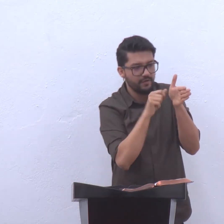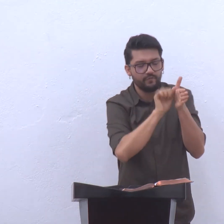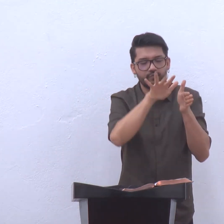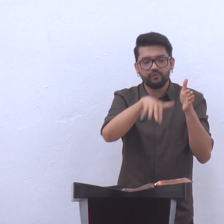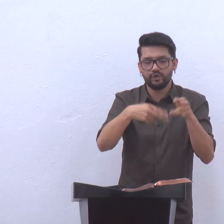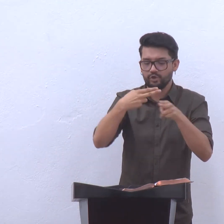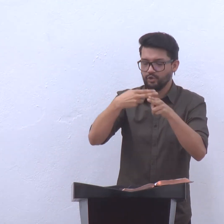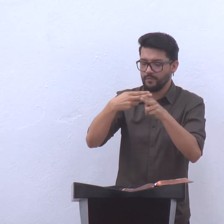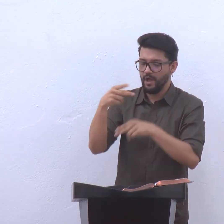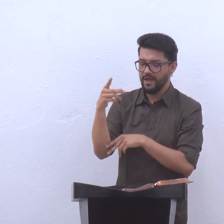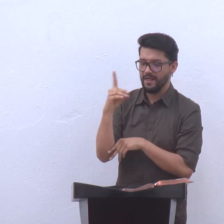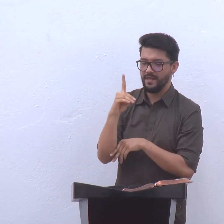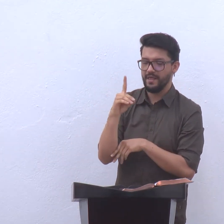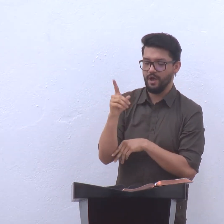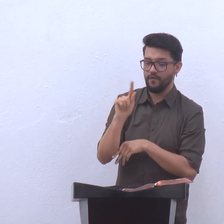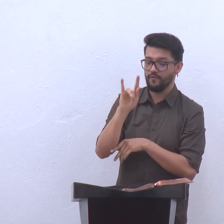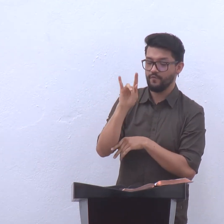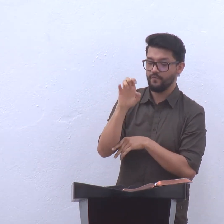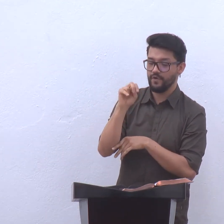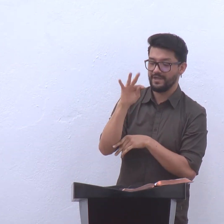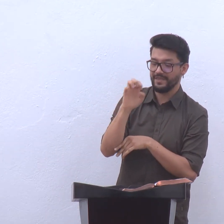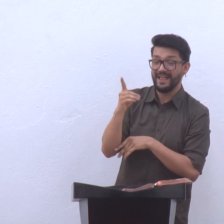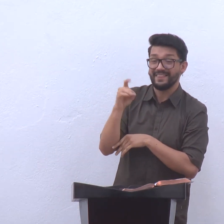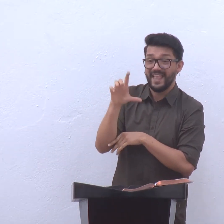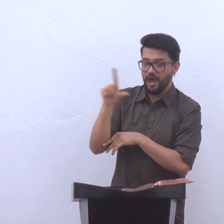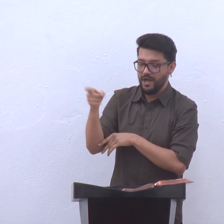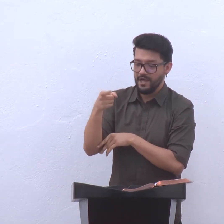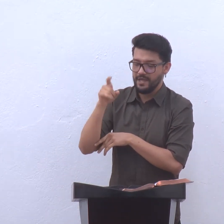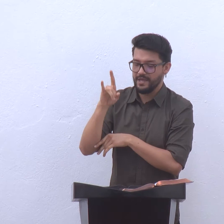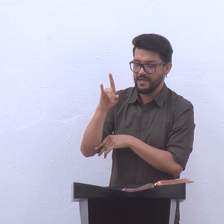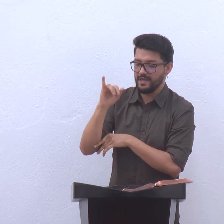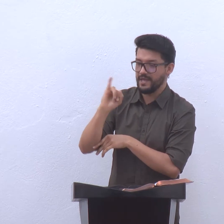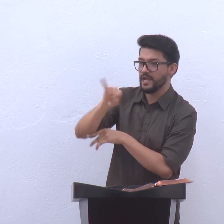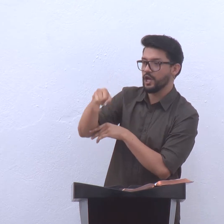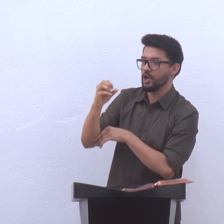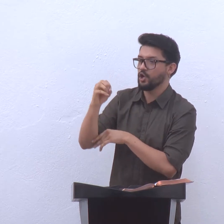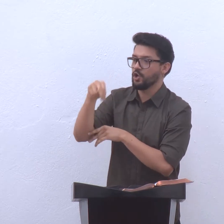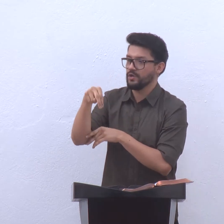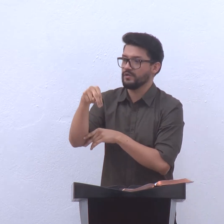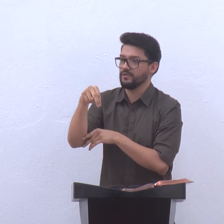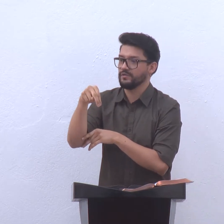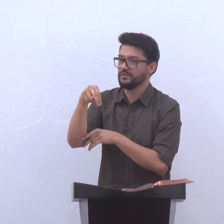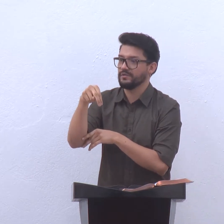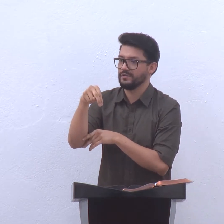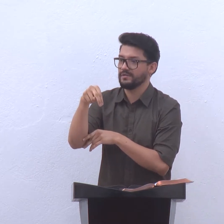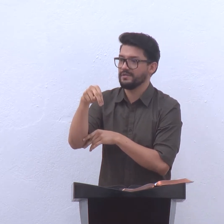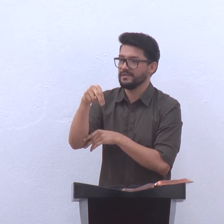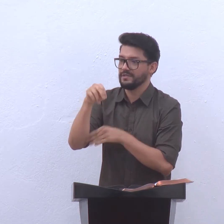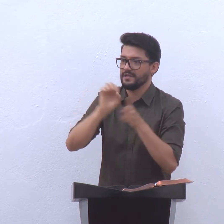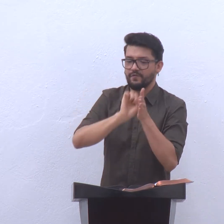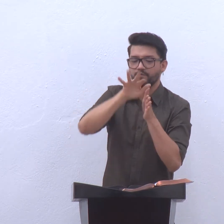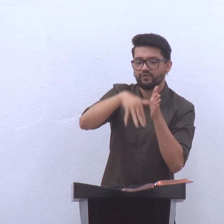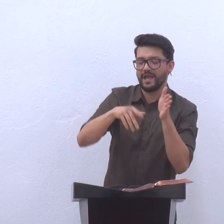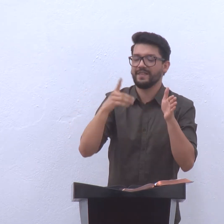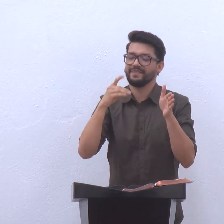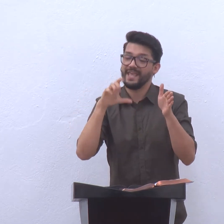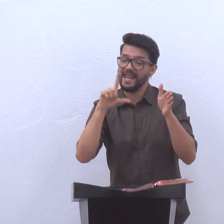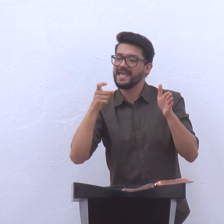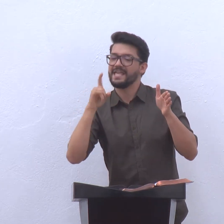que el pueblo de Israel tenía una procesión, iban hasta la fuente de